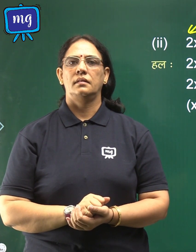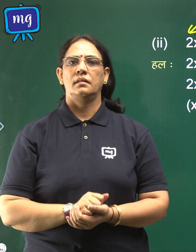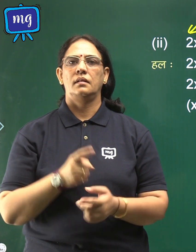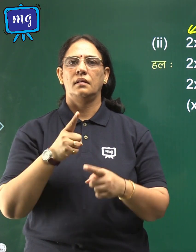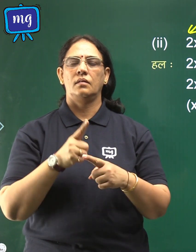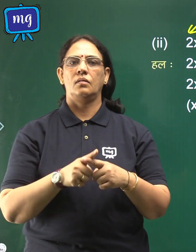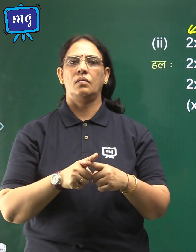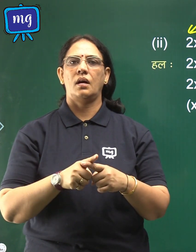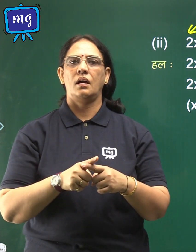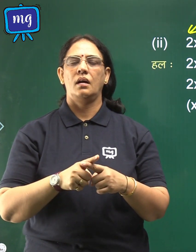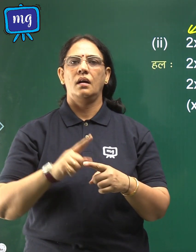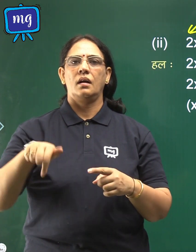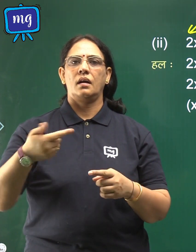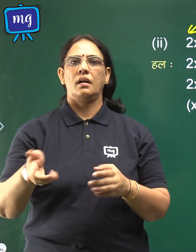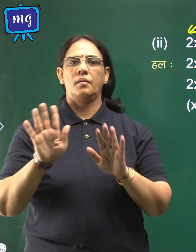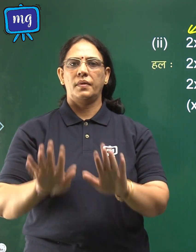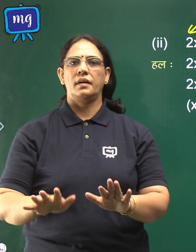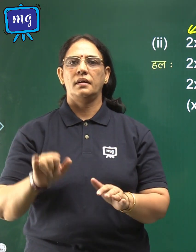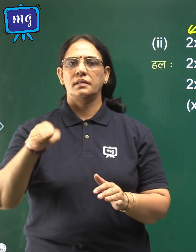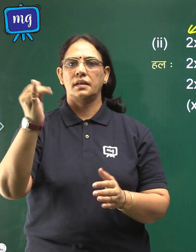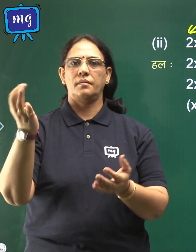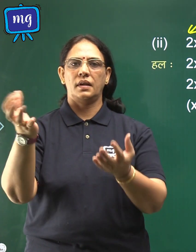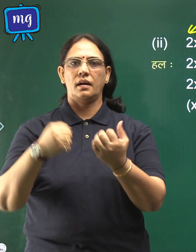गुणा करने पर 6 आया